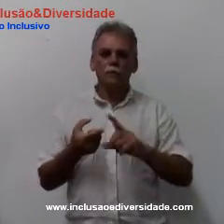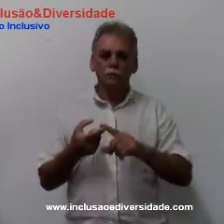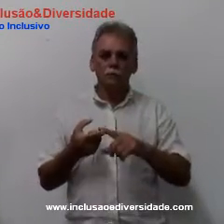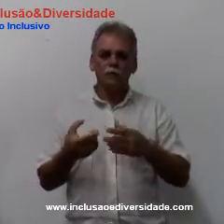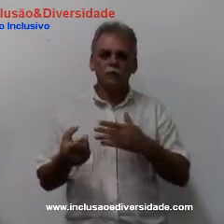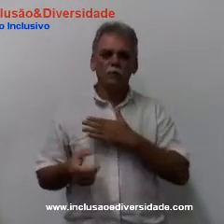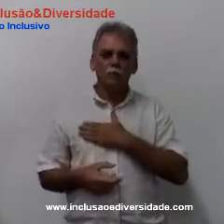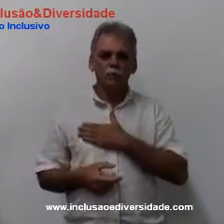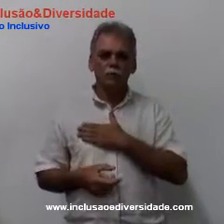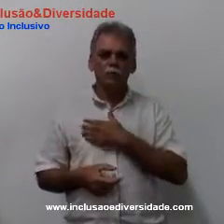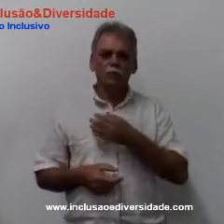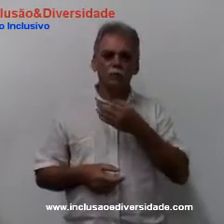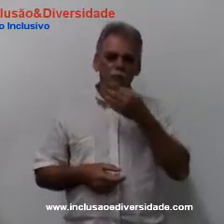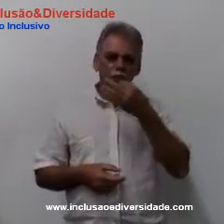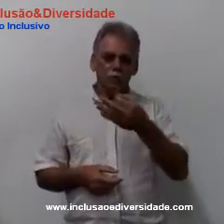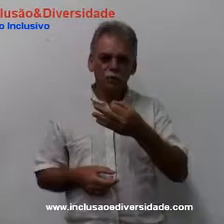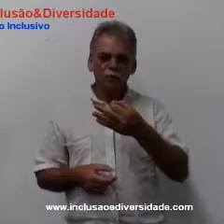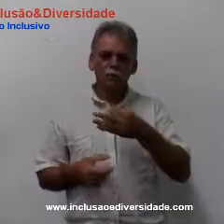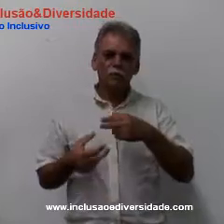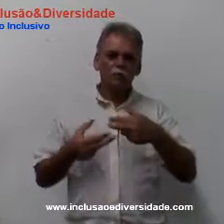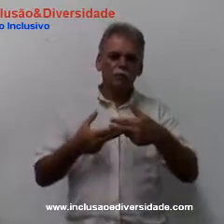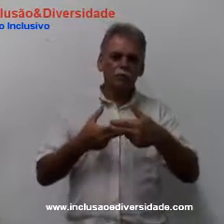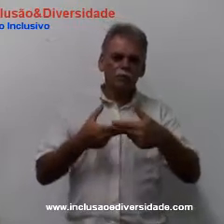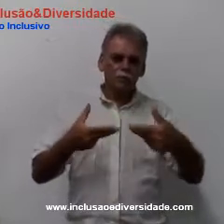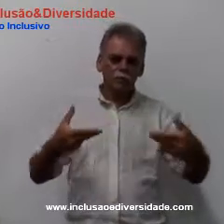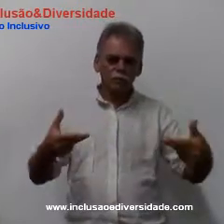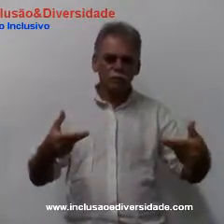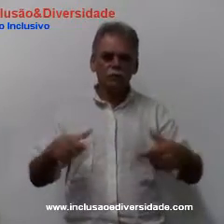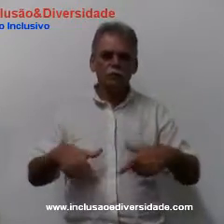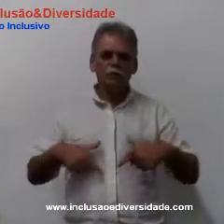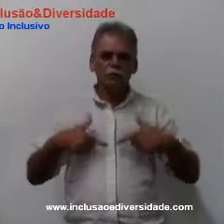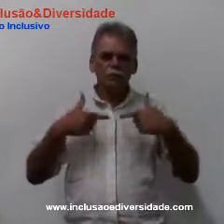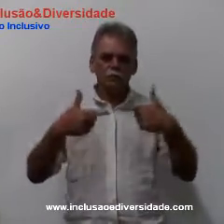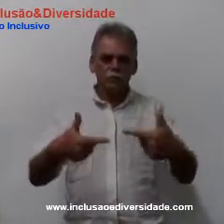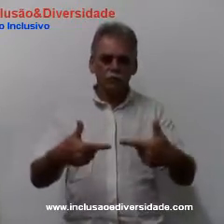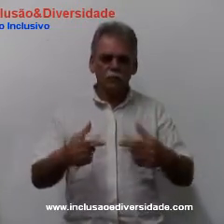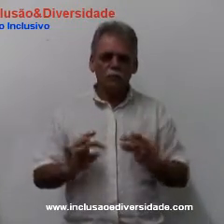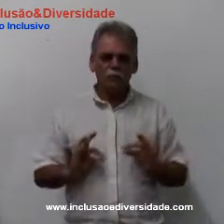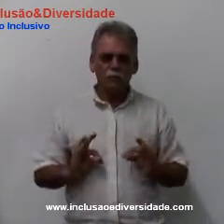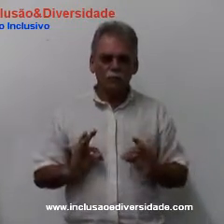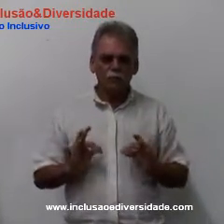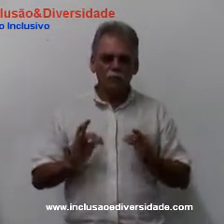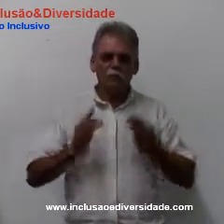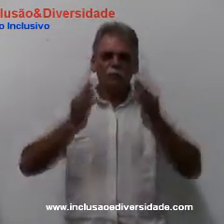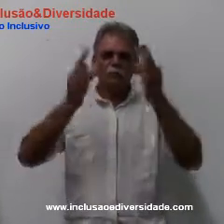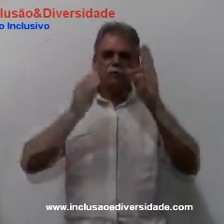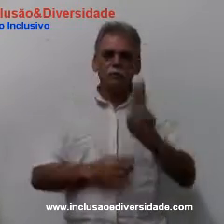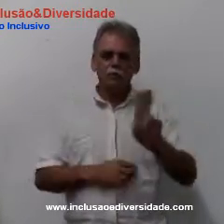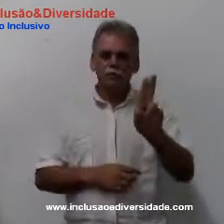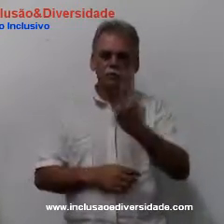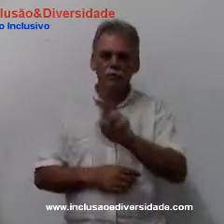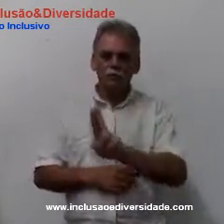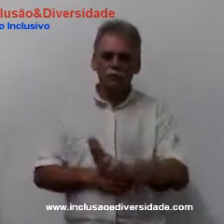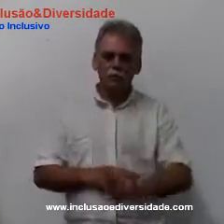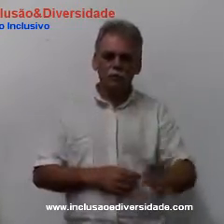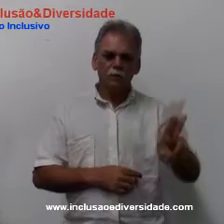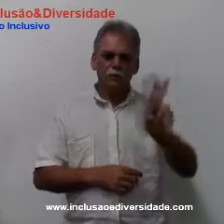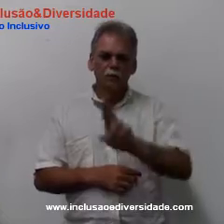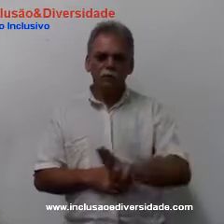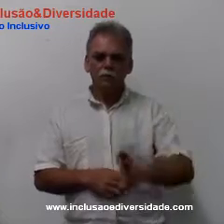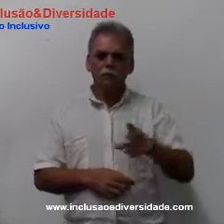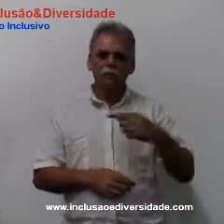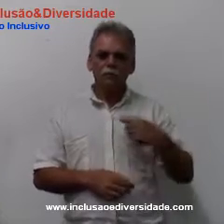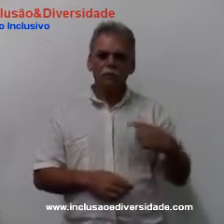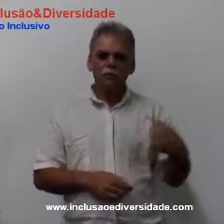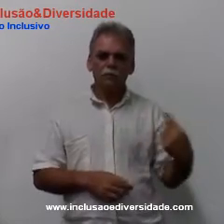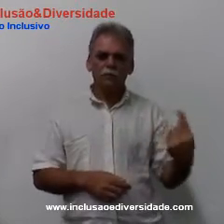em todos os cantos do mundo pela agilidade, pela tecnologia utilizada. Infelizmente, né,